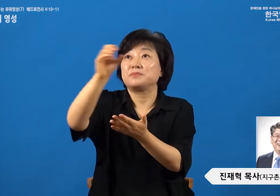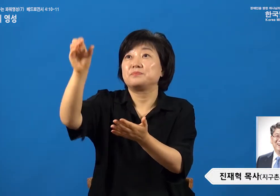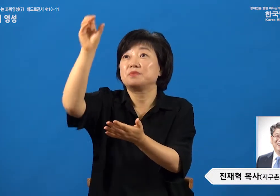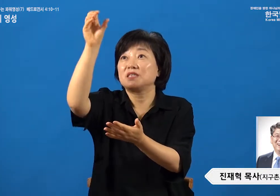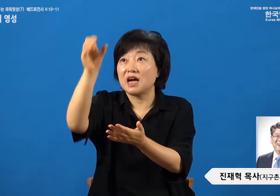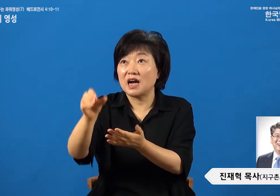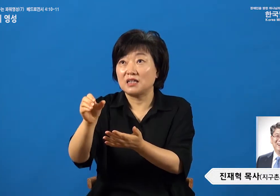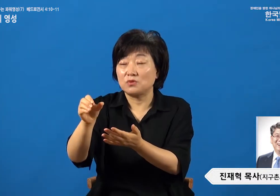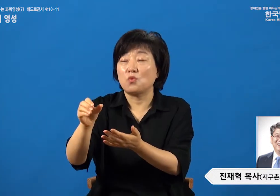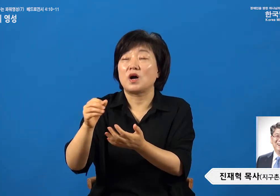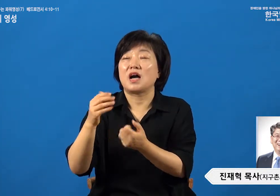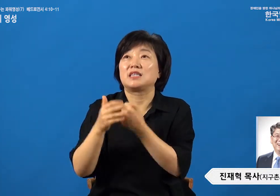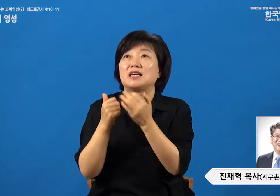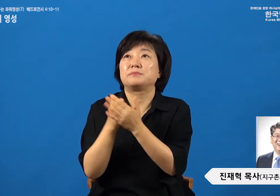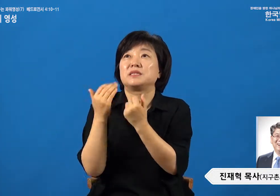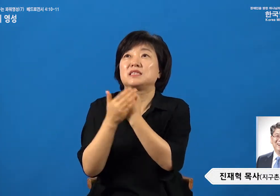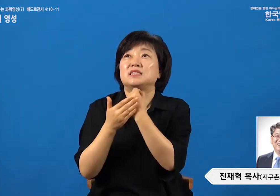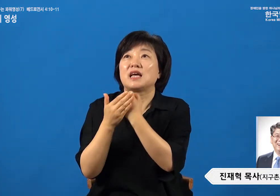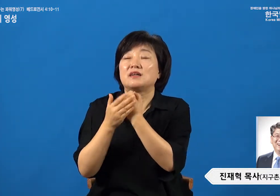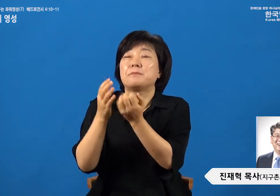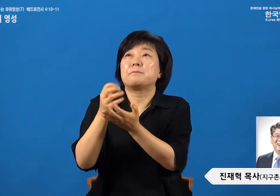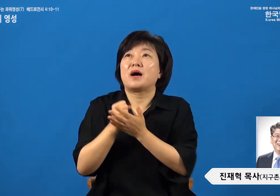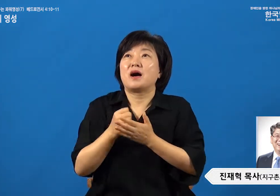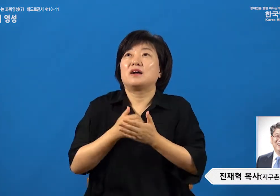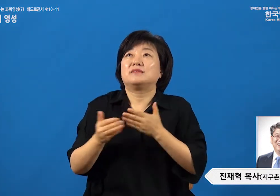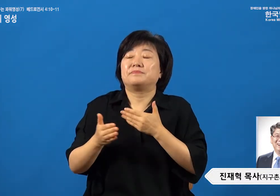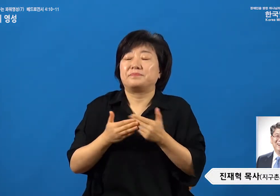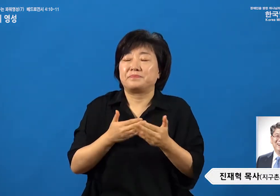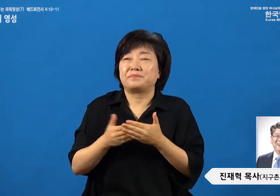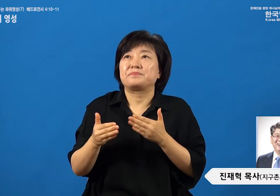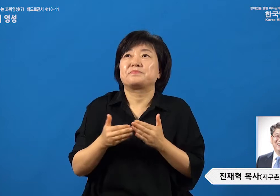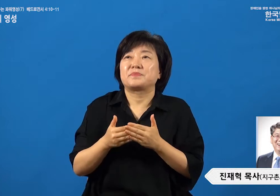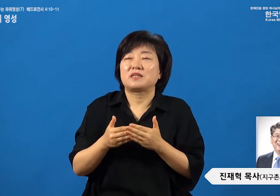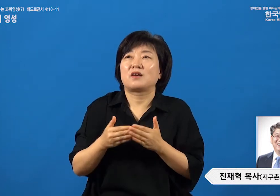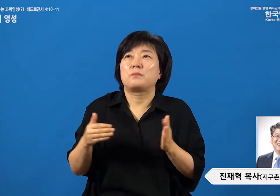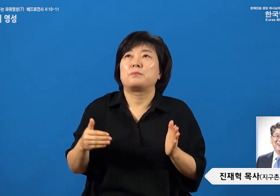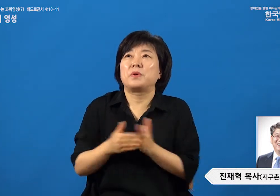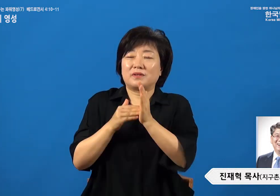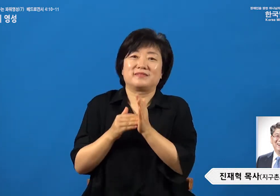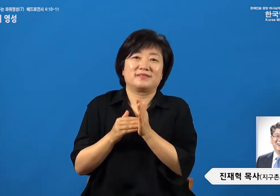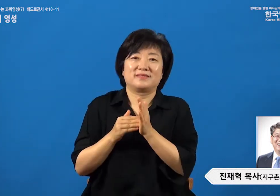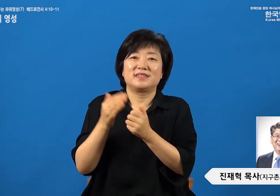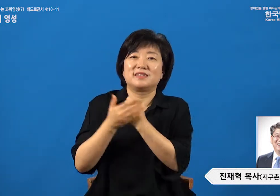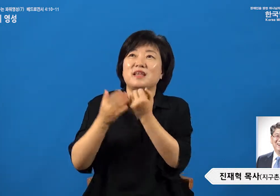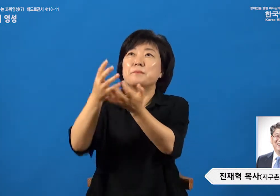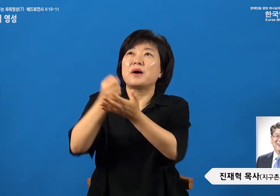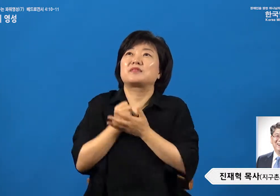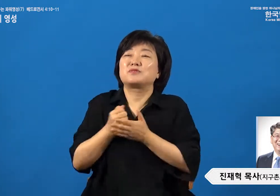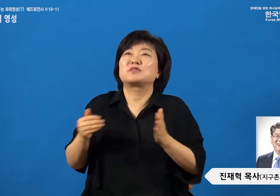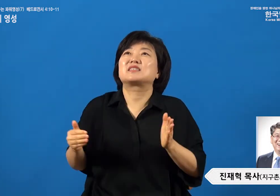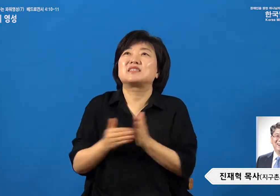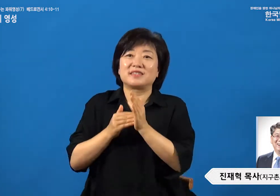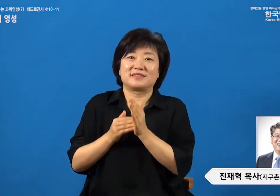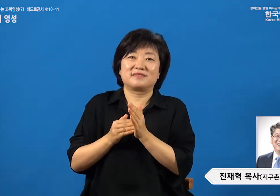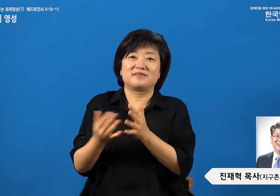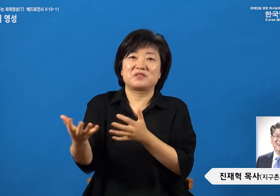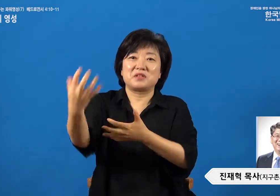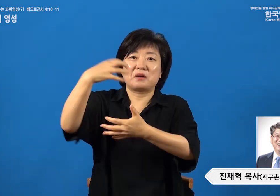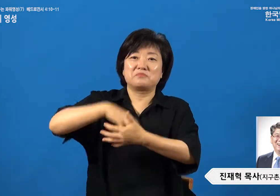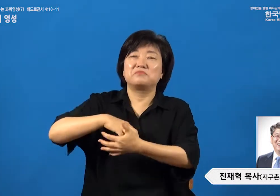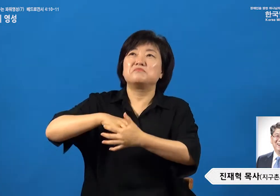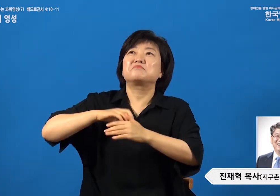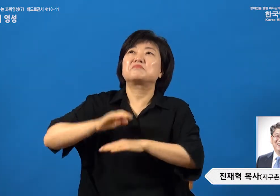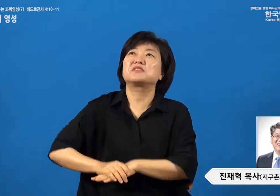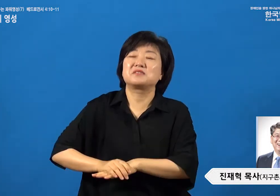통해 하나님의 은혜를 체험한 우리가 머물러 있지 않는 은혜, 흐르는 은혜, 아니 단순히 내 주변에